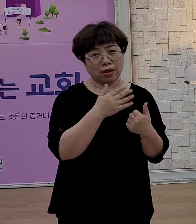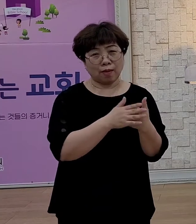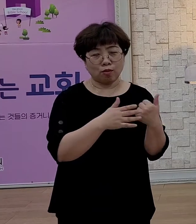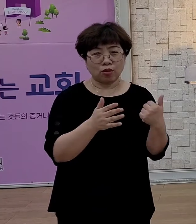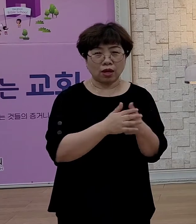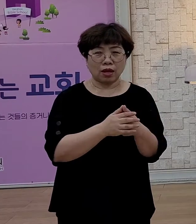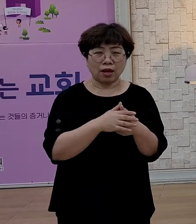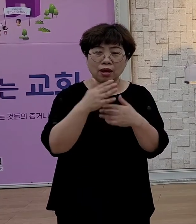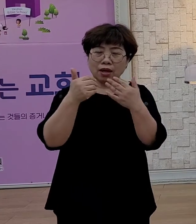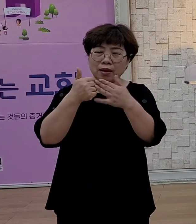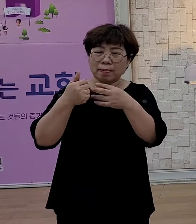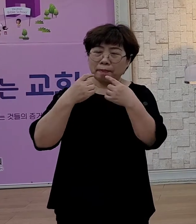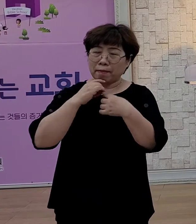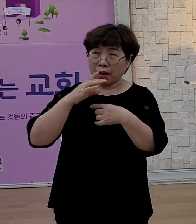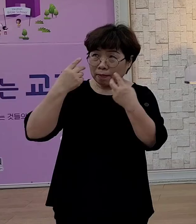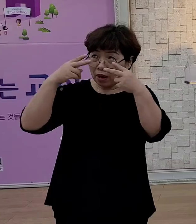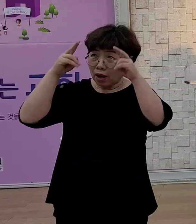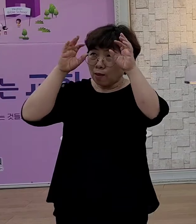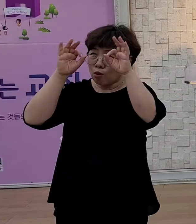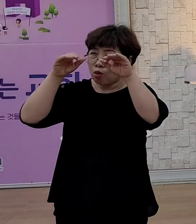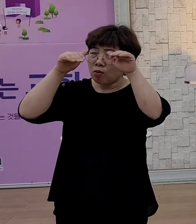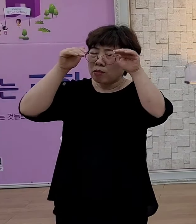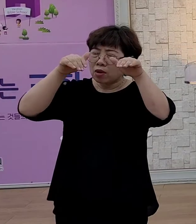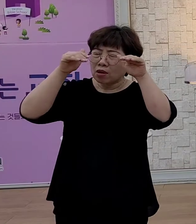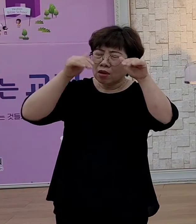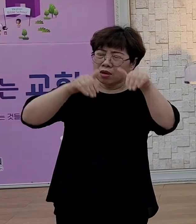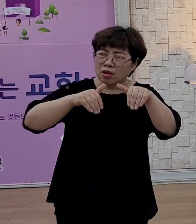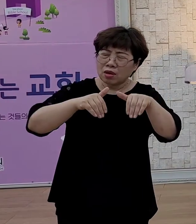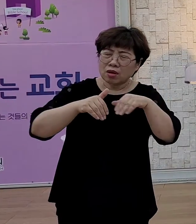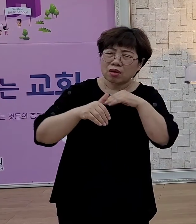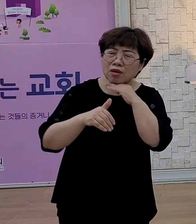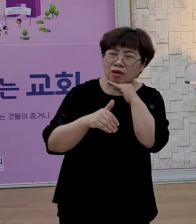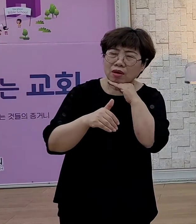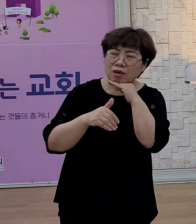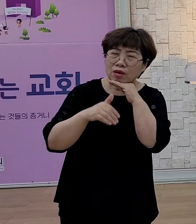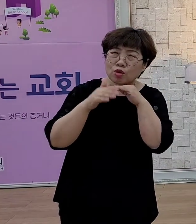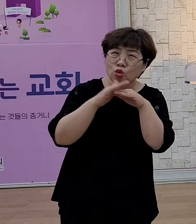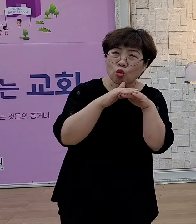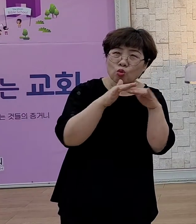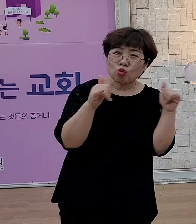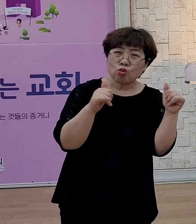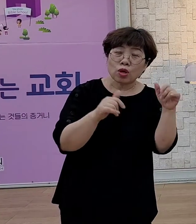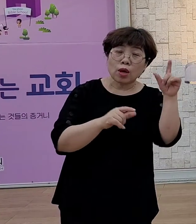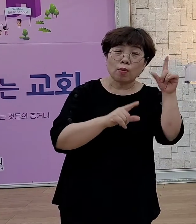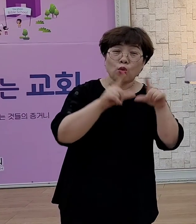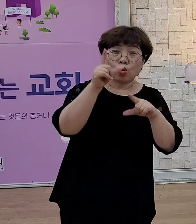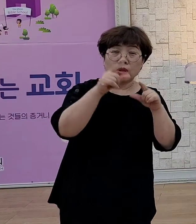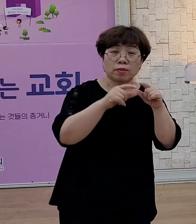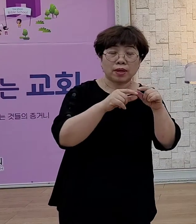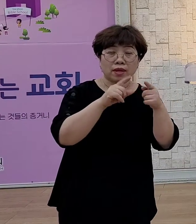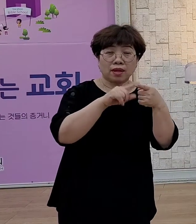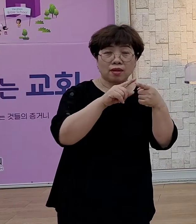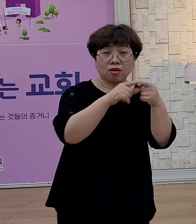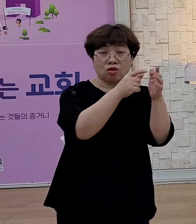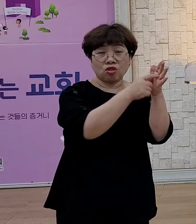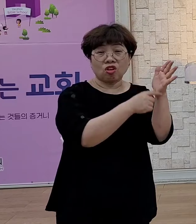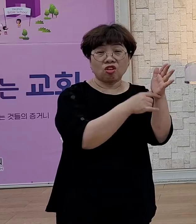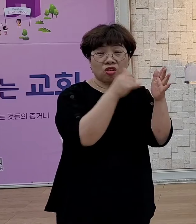말이에요. 그런 시절에 이 농부들이 그렇게 살았다. 이렇게 이야기하고 있습니다.